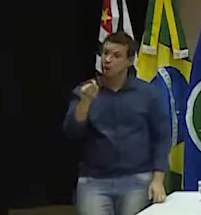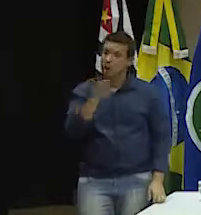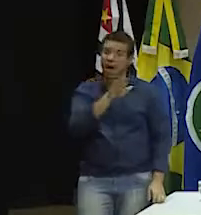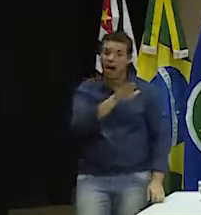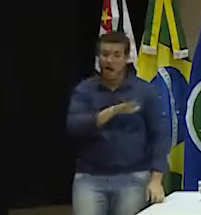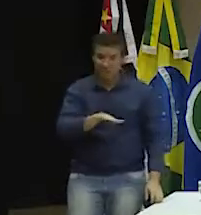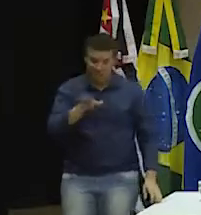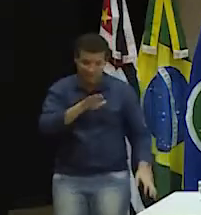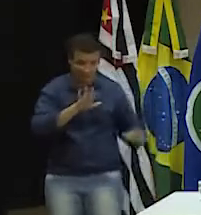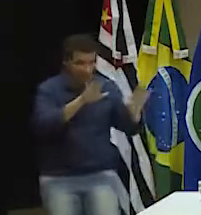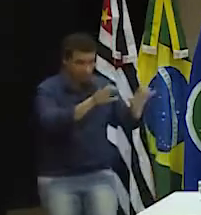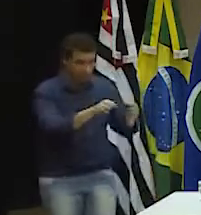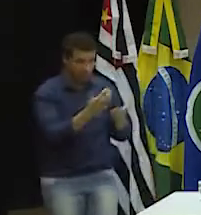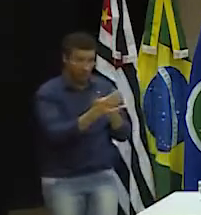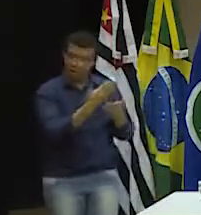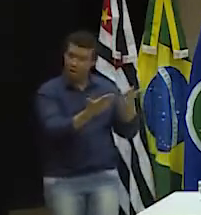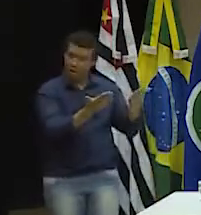A autora Morgado